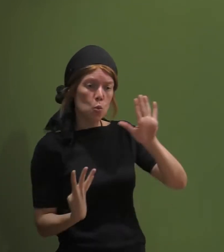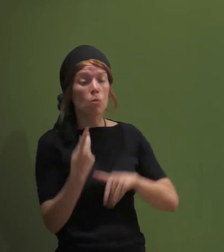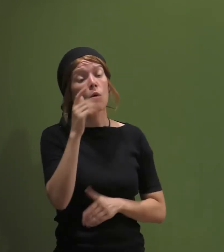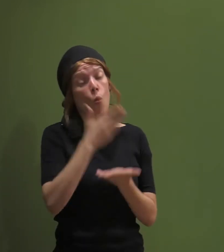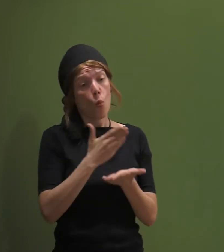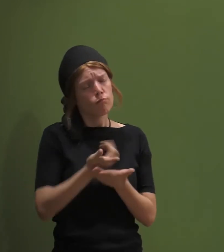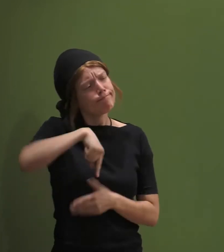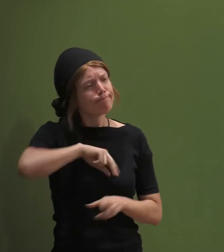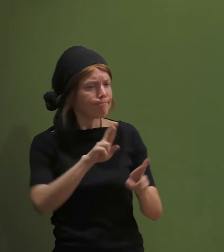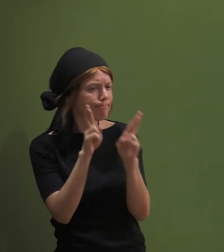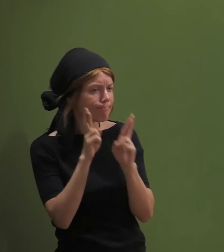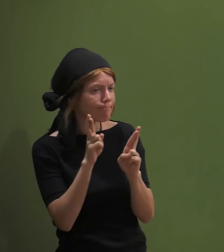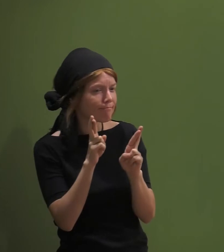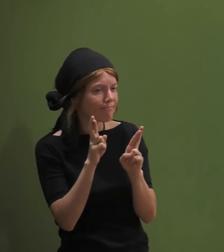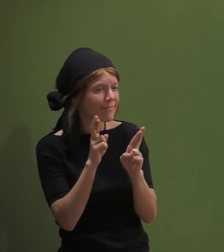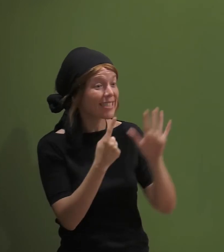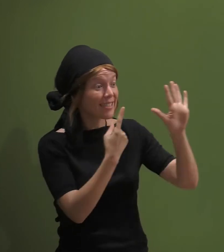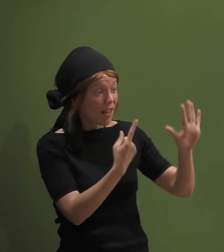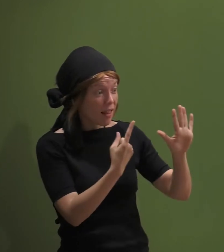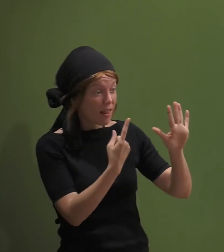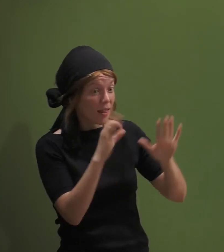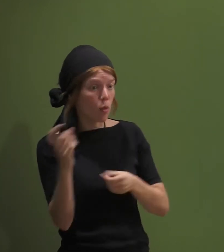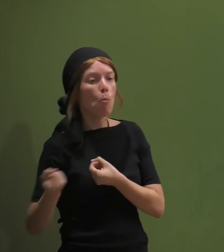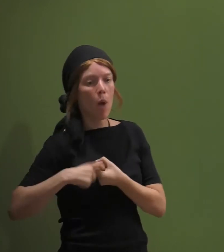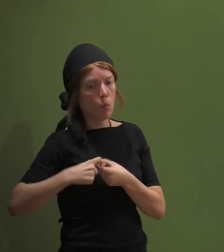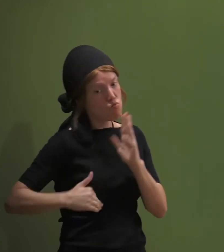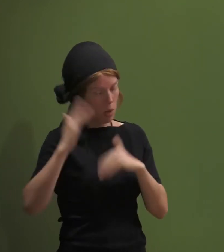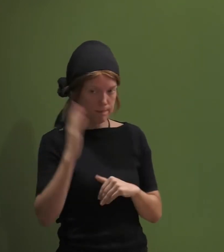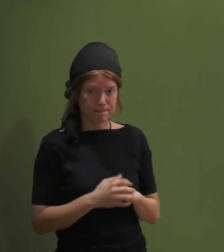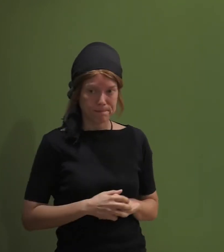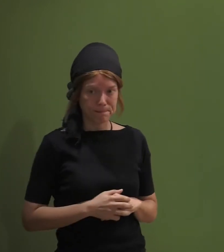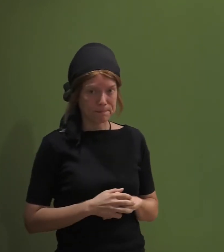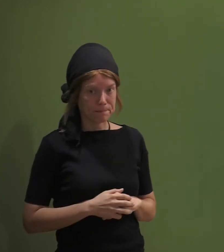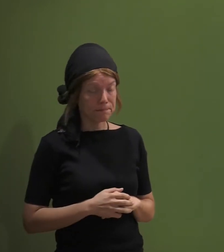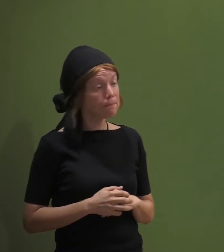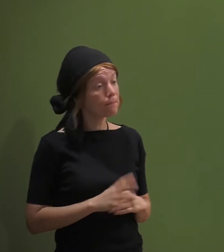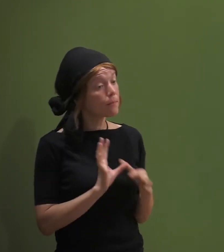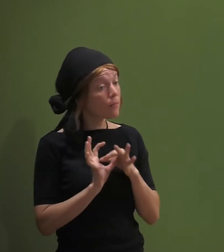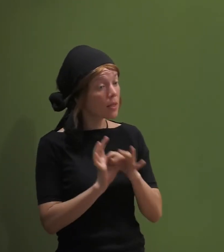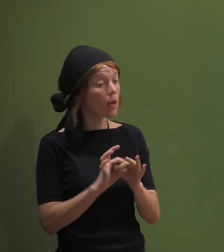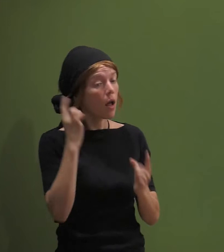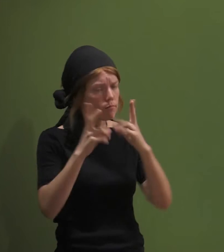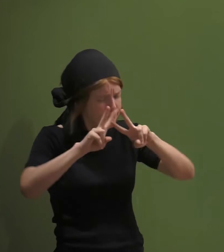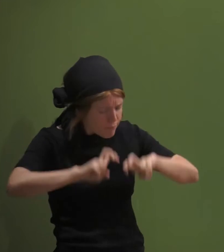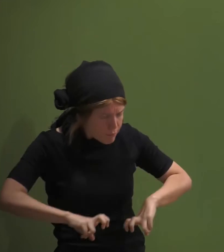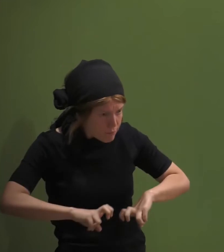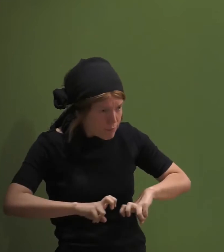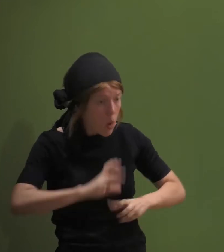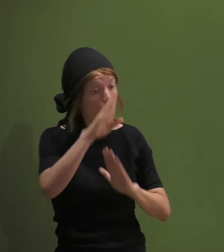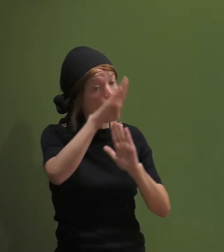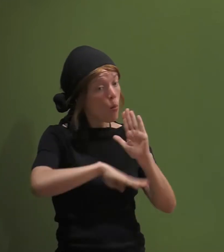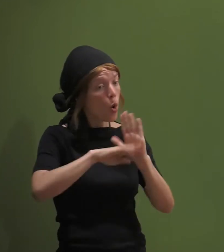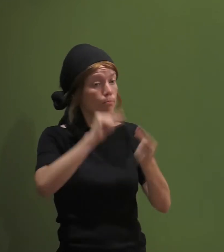cursos en los que esperamos más de 600 matrículas. Por lo que respecta a la actividad investigadora, el